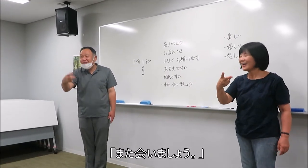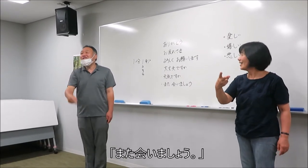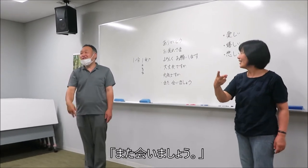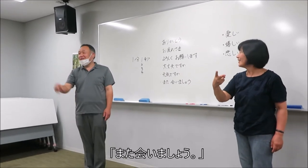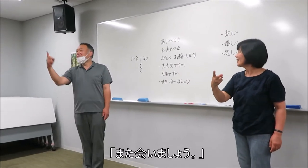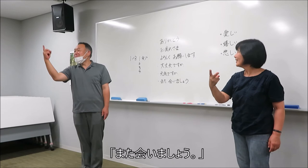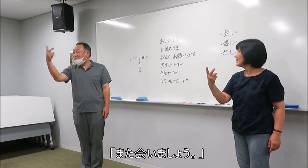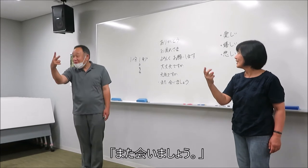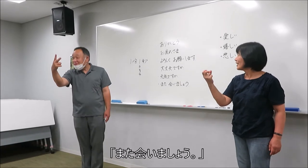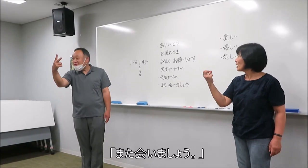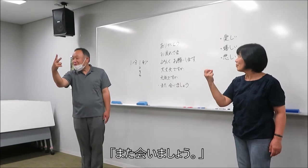また、